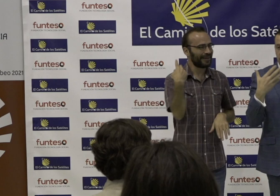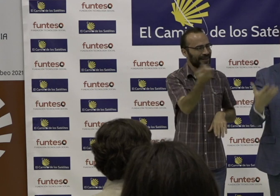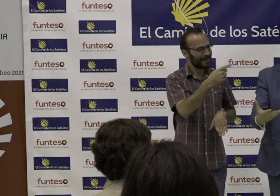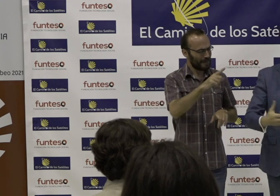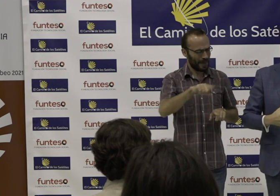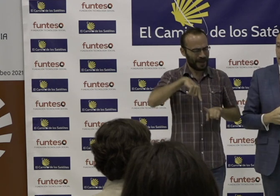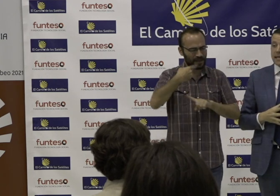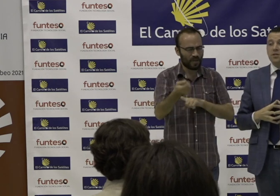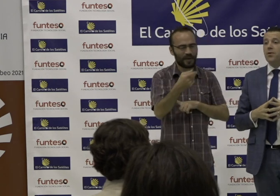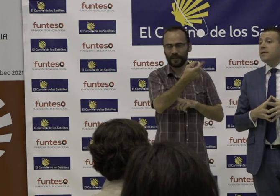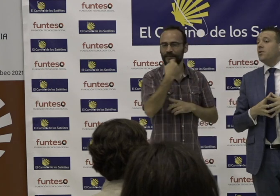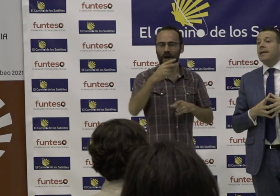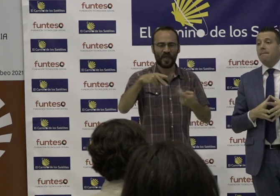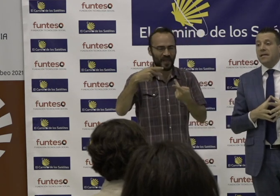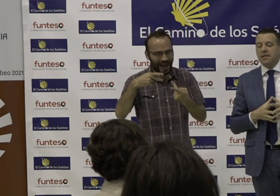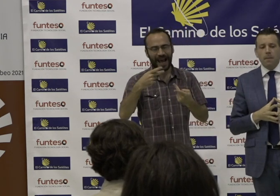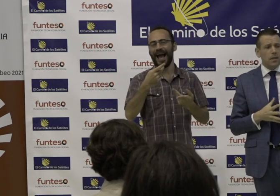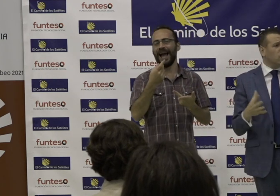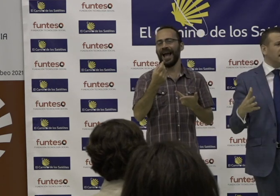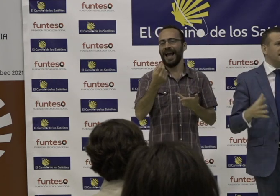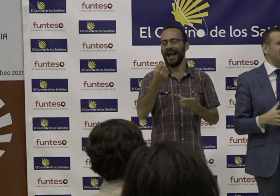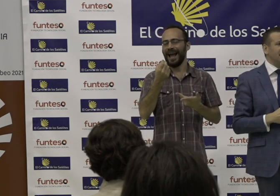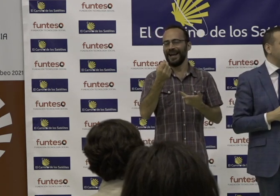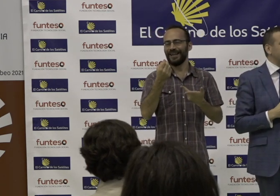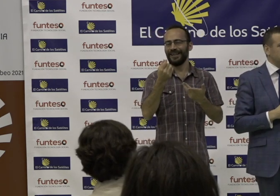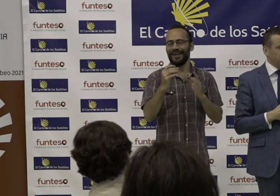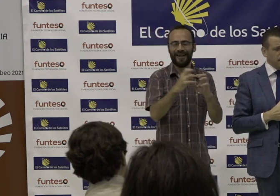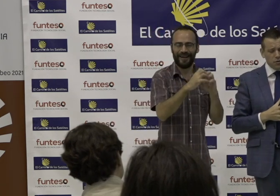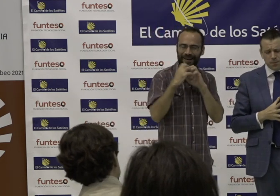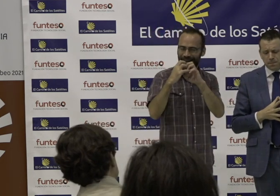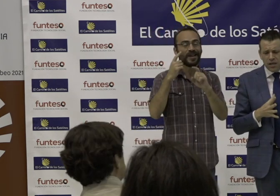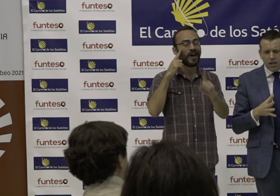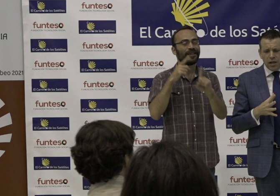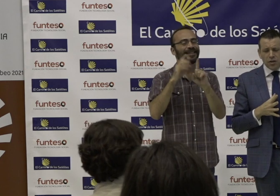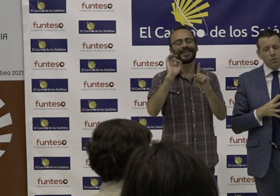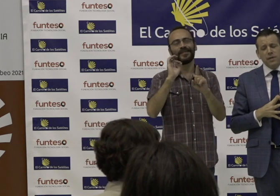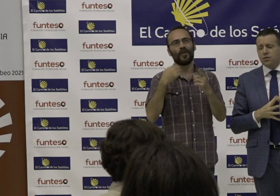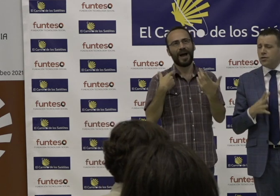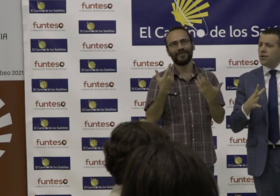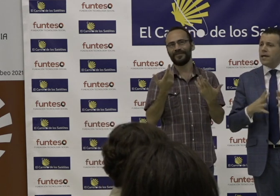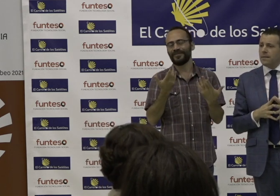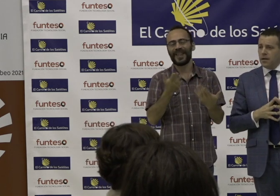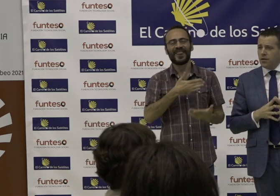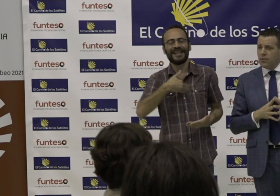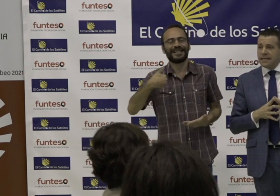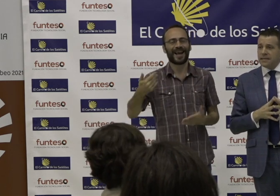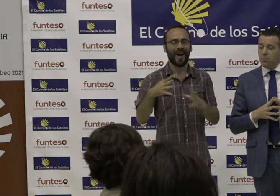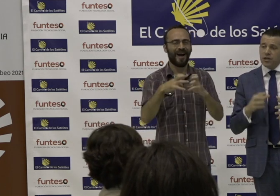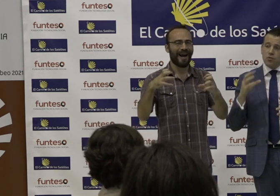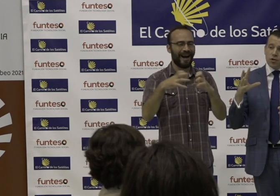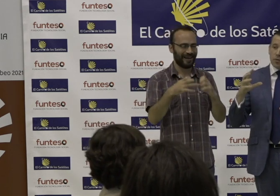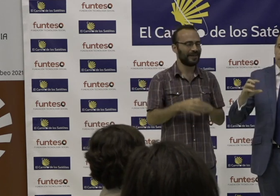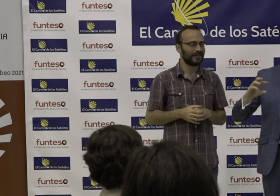aquí, cenando, que ya las podéis poner en marcha. Y una de ellas es las listas de deseos. En su momento, John Goddard hizo una